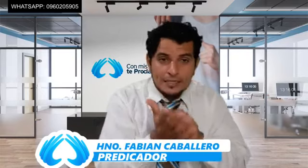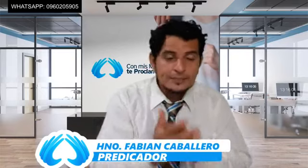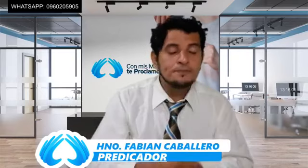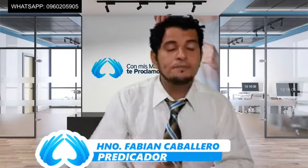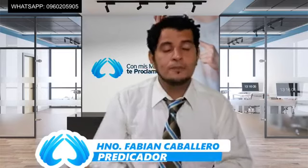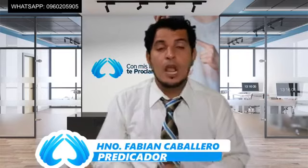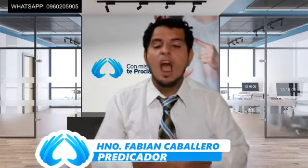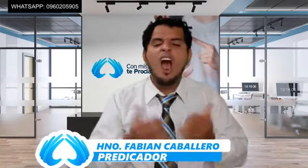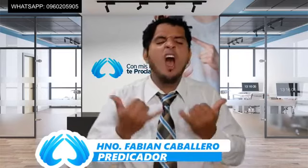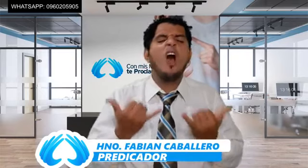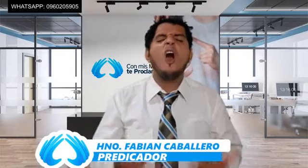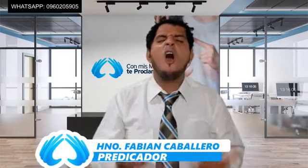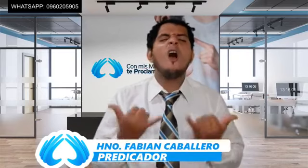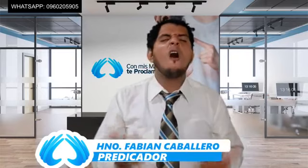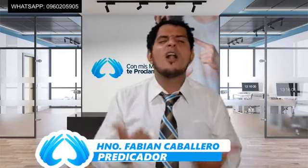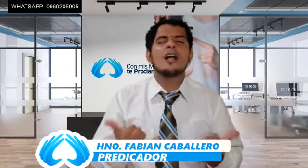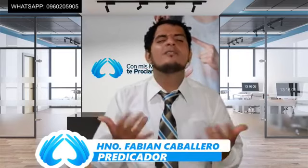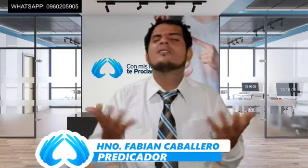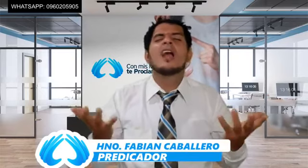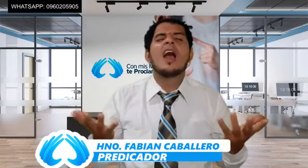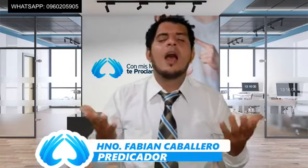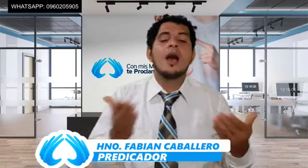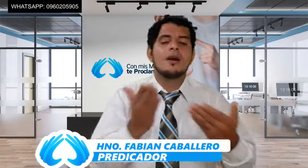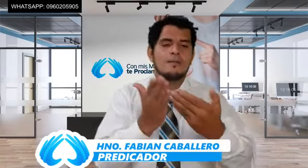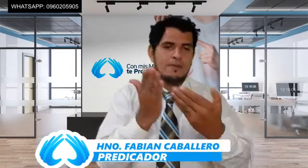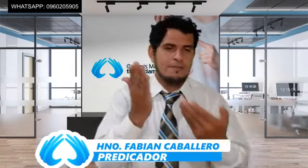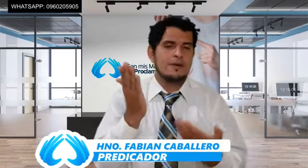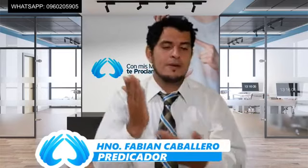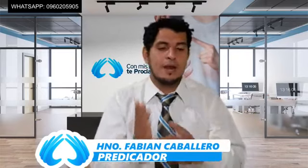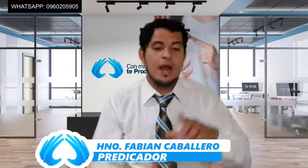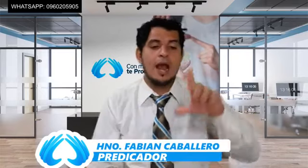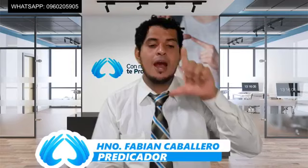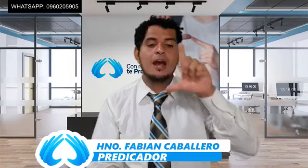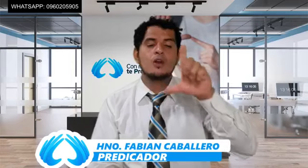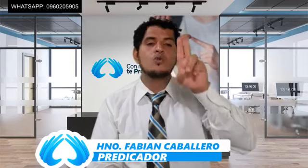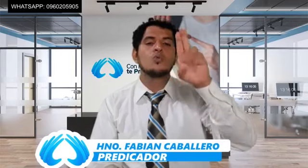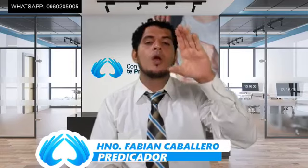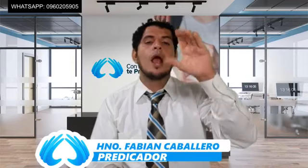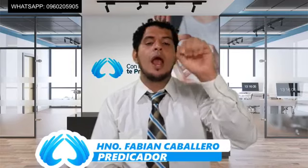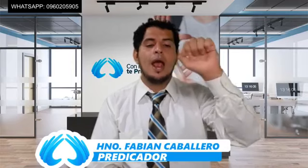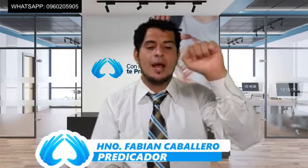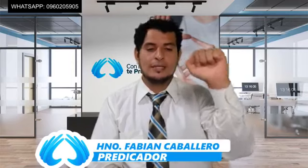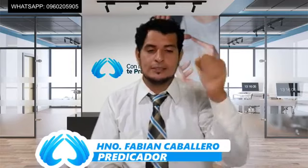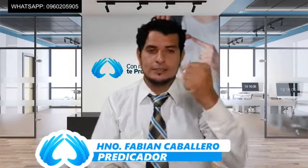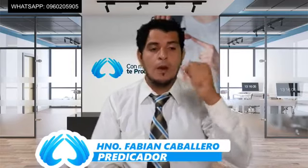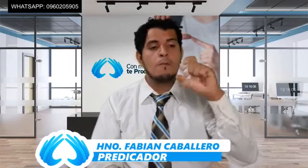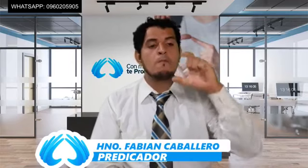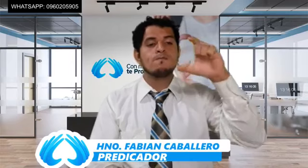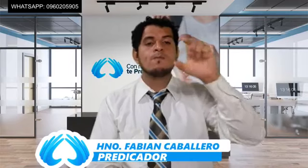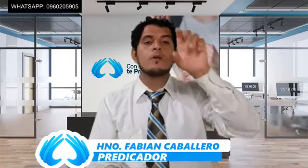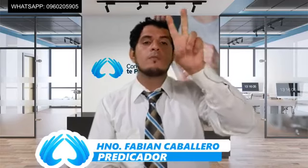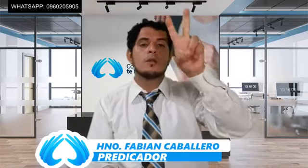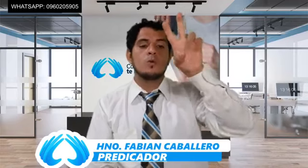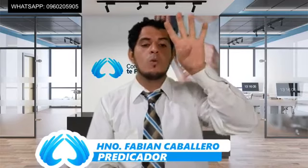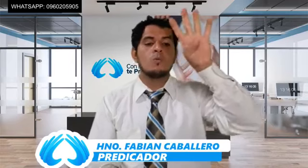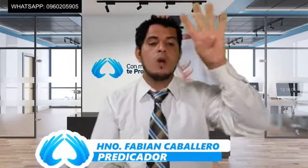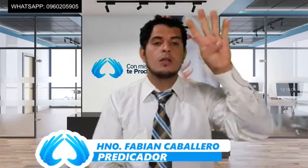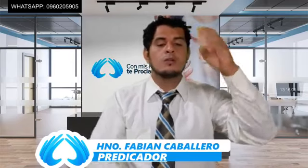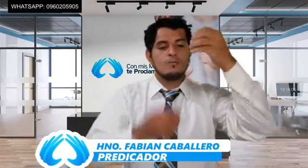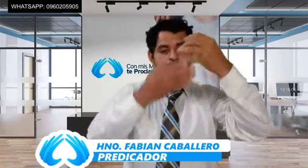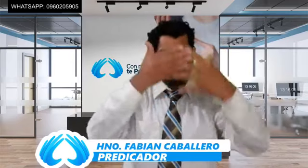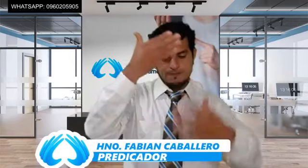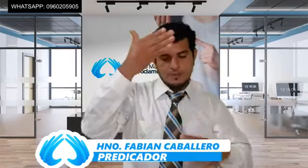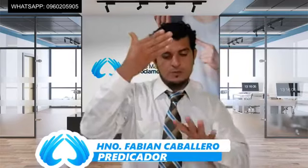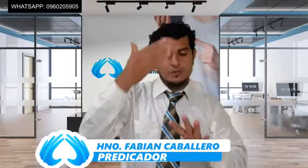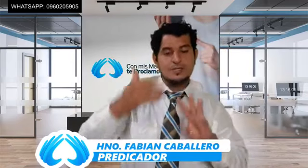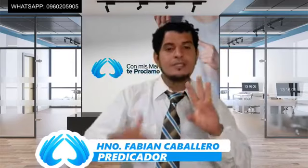Amén. Amén. Ahora, ¿qué vamos a hacer? Muy bien, vamos a leer la palabra de Dios. Vamos